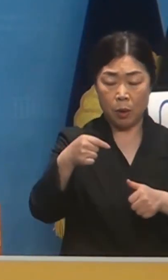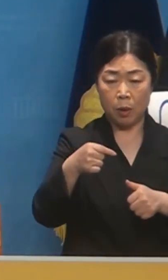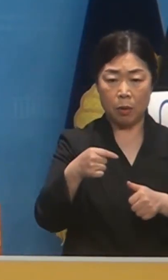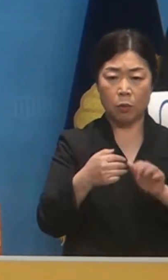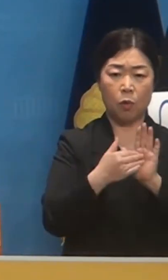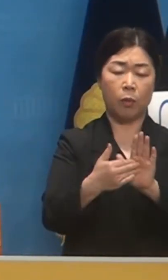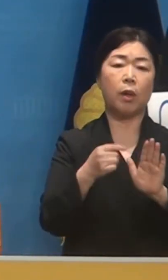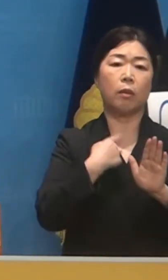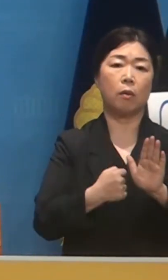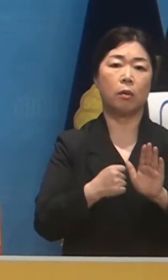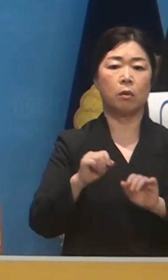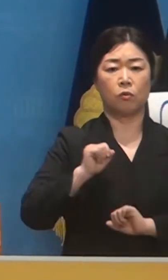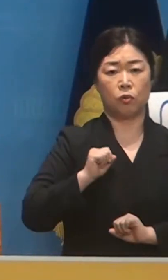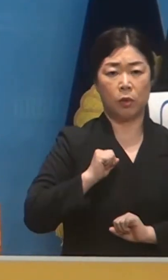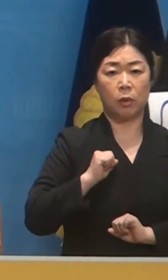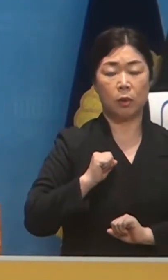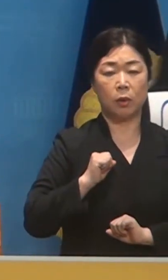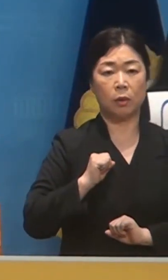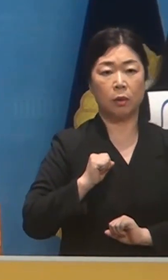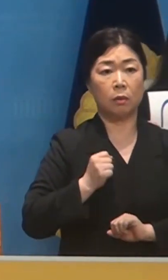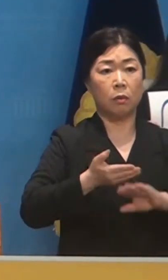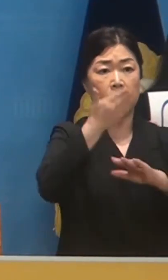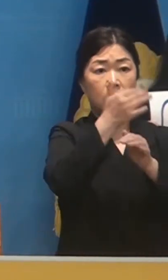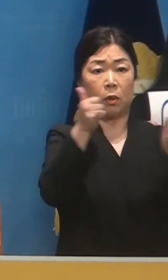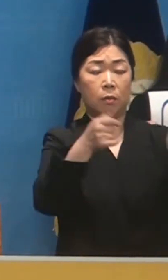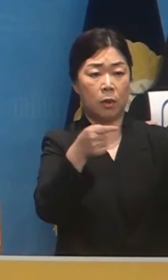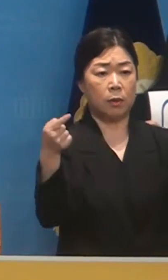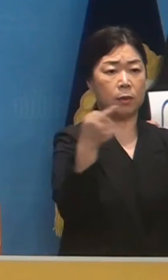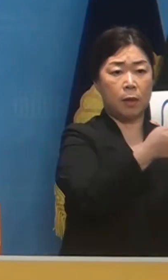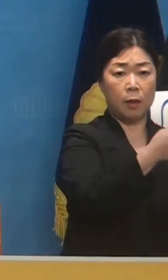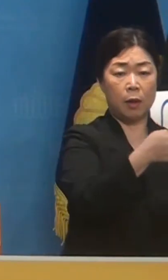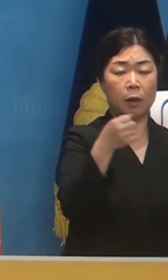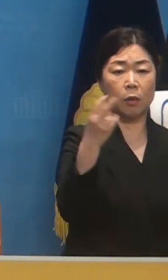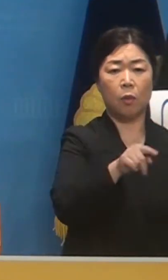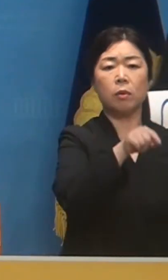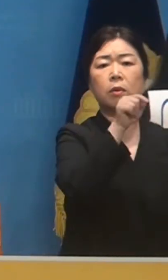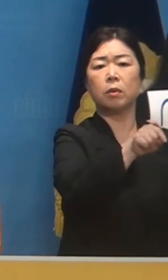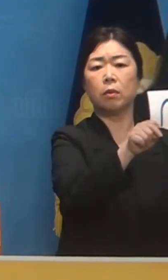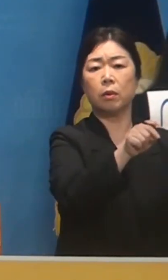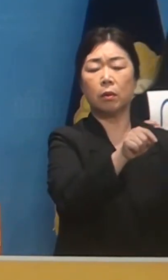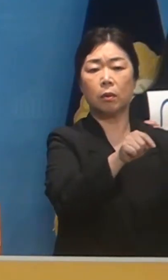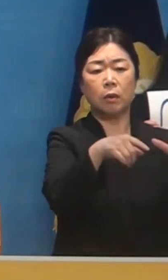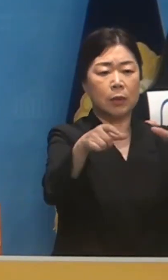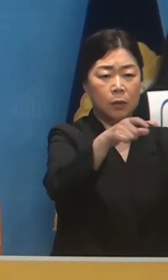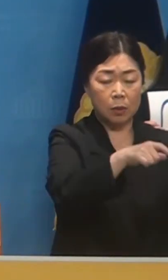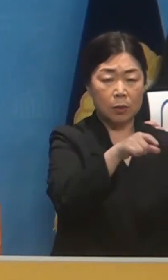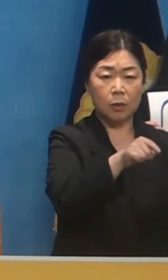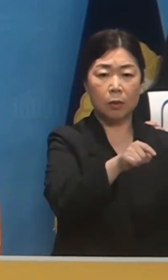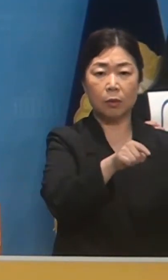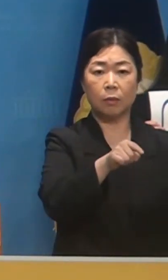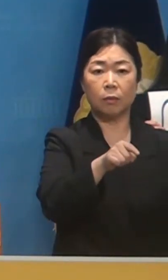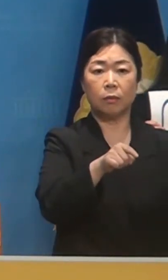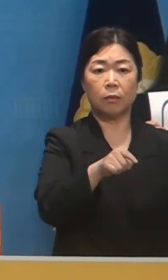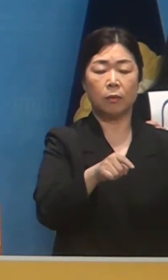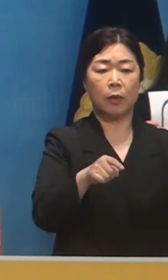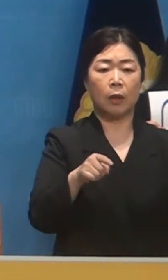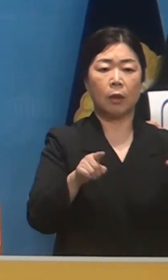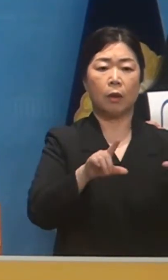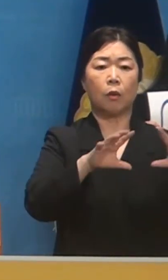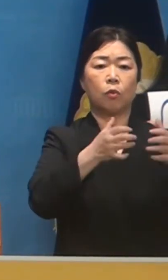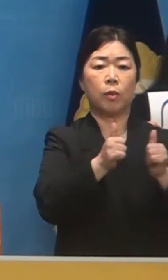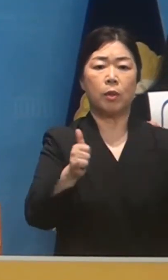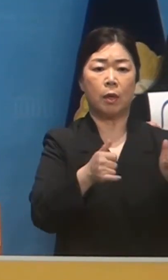많은 군인들이 상가를 살해하고 그 지역에서 여러 우리 양민들을